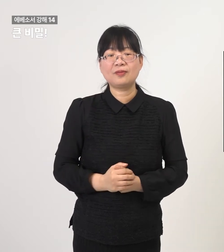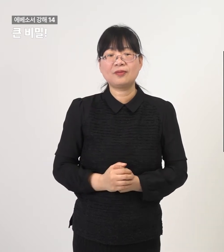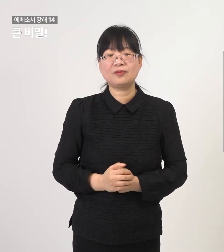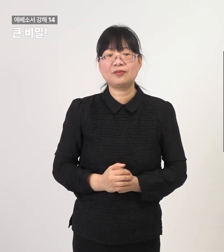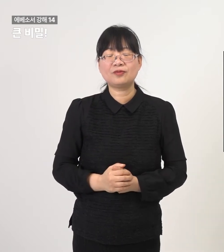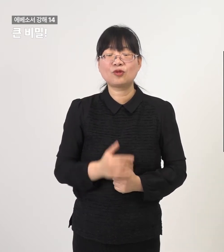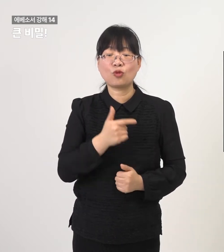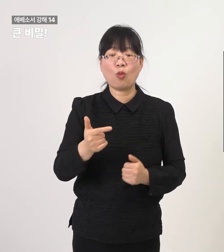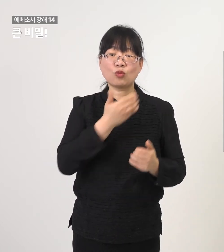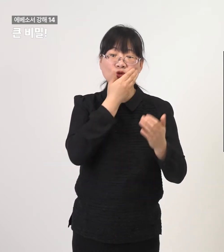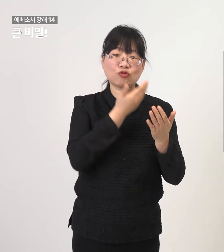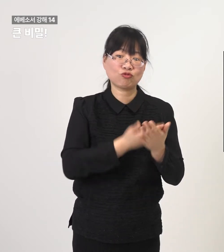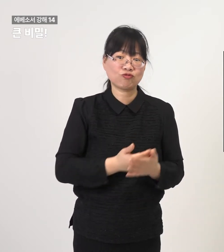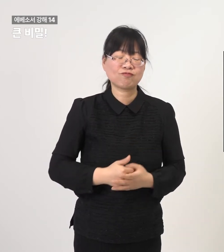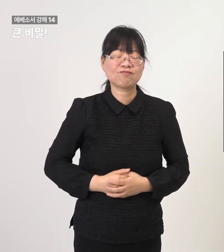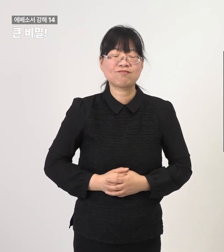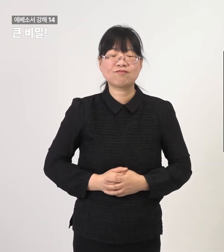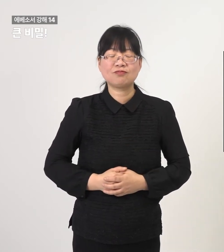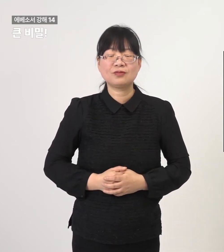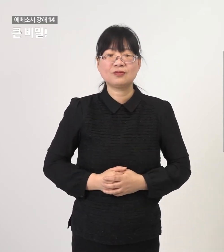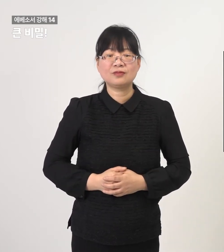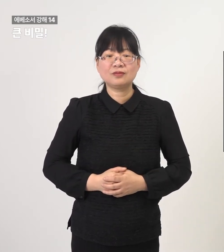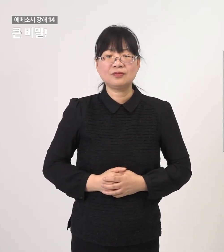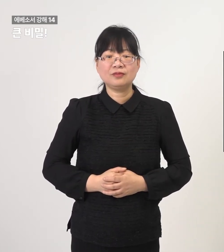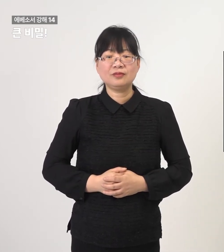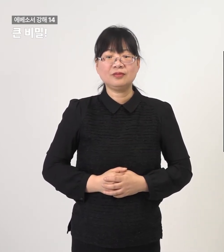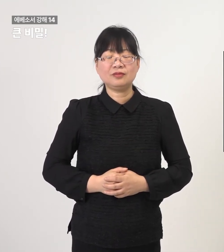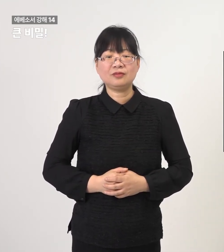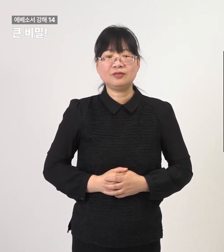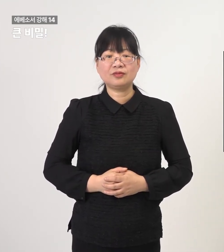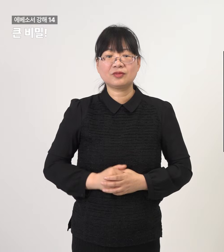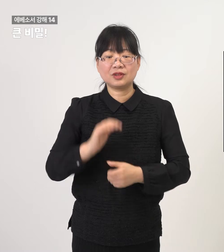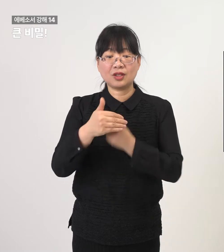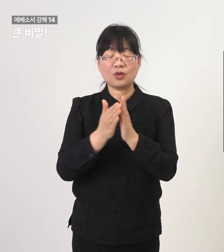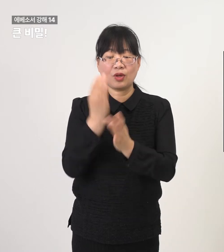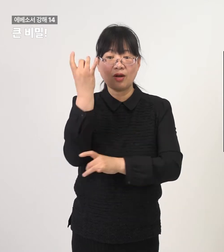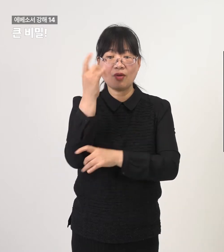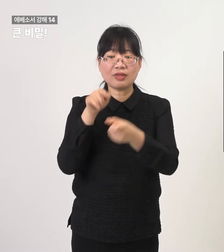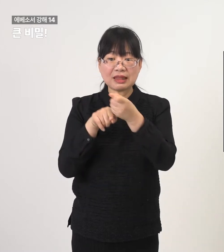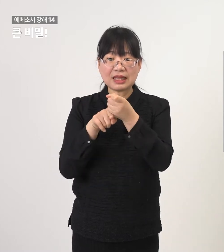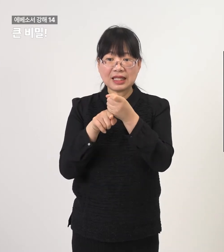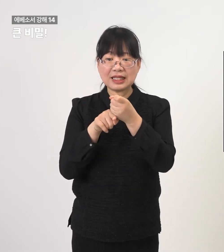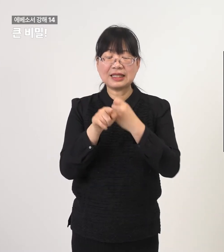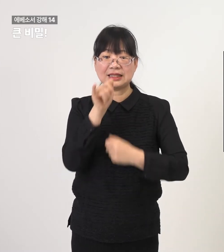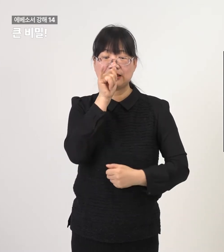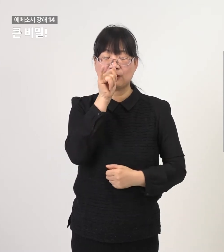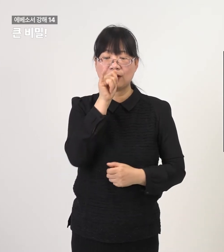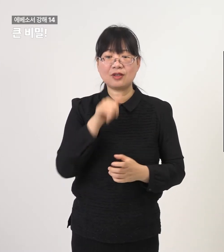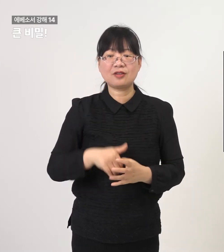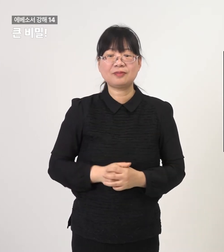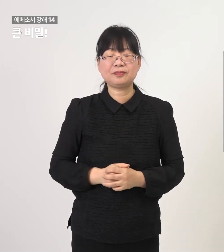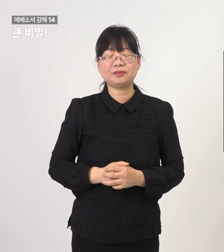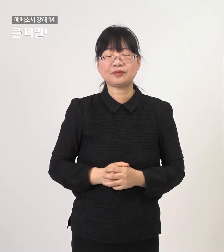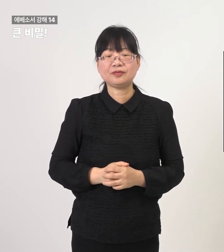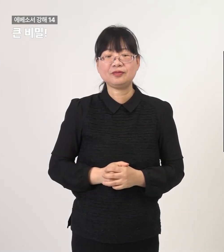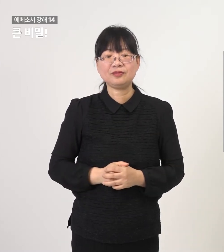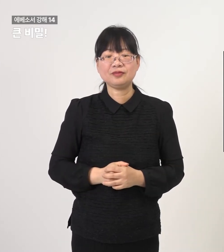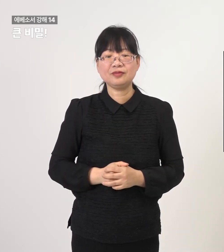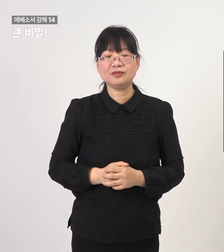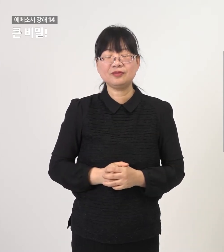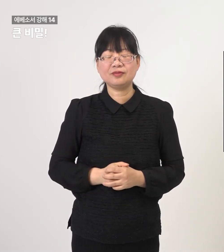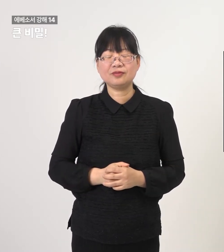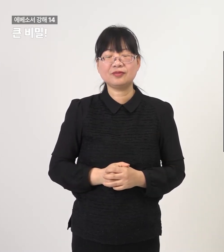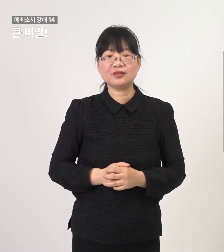중요한 성경의 원리가 너무너무 깊게 담아져